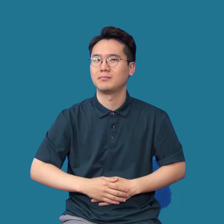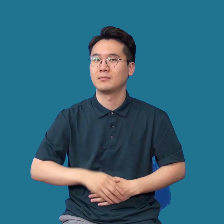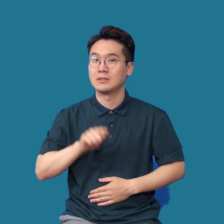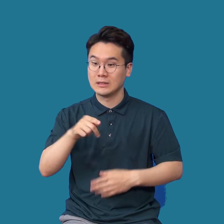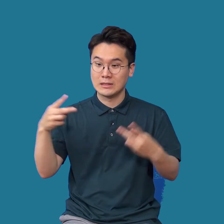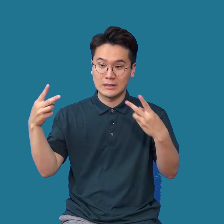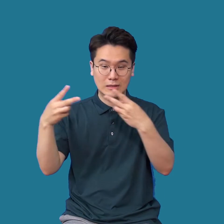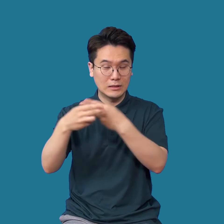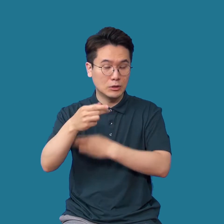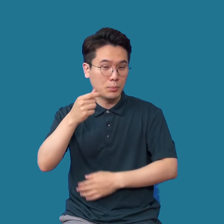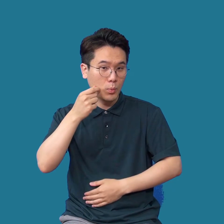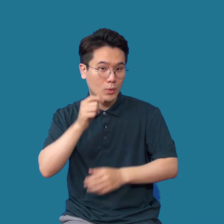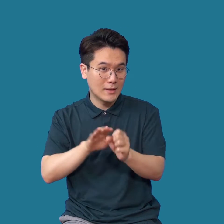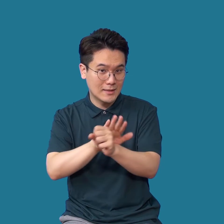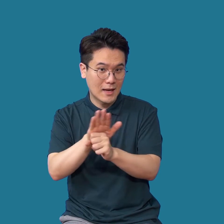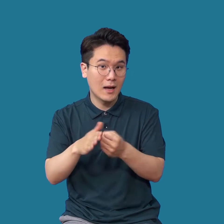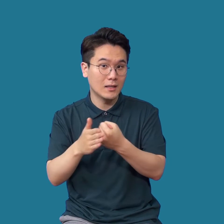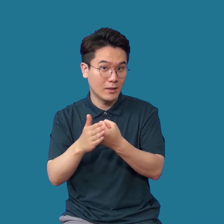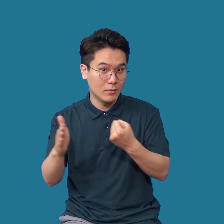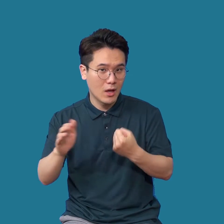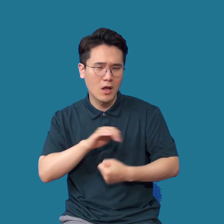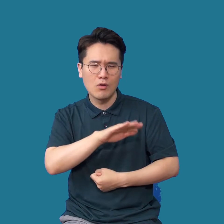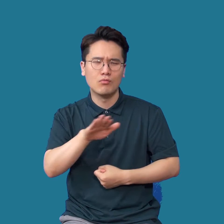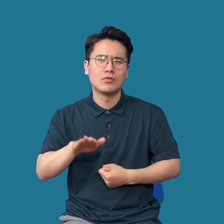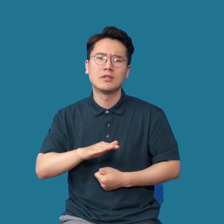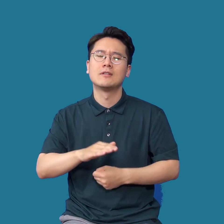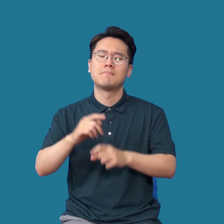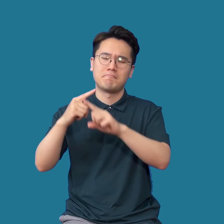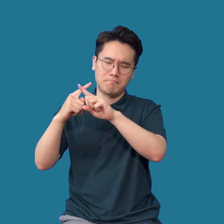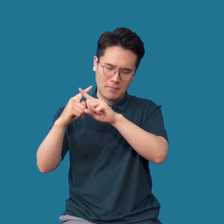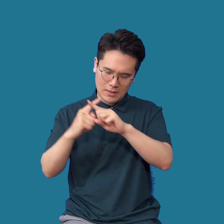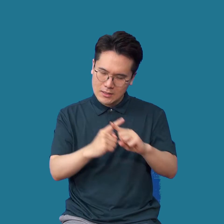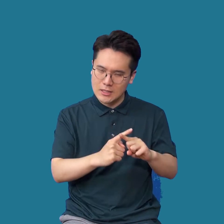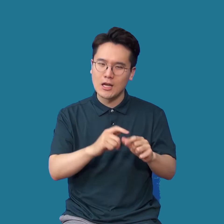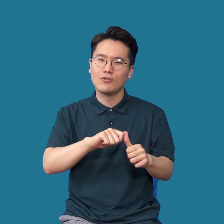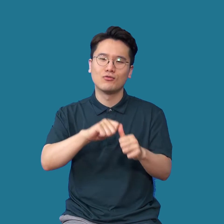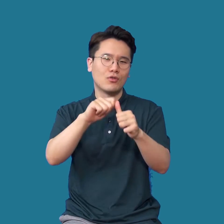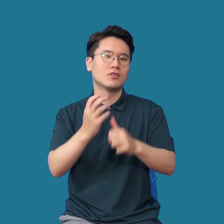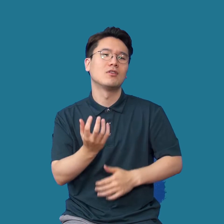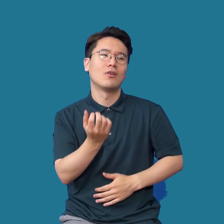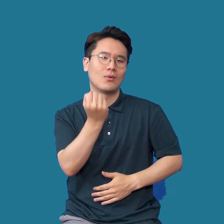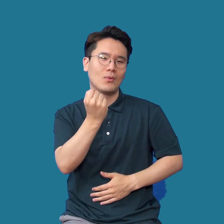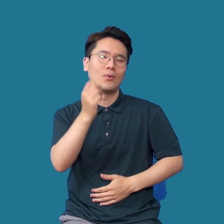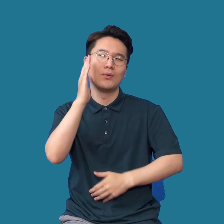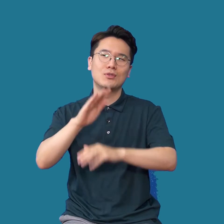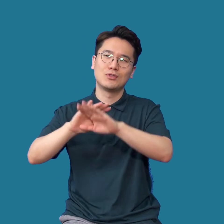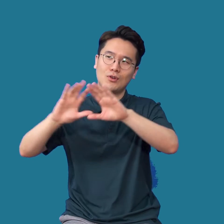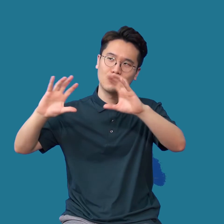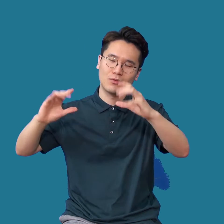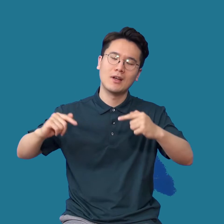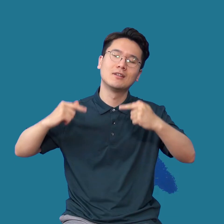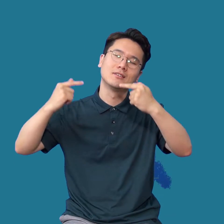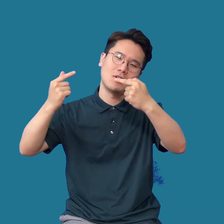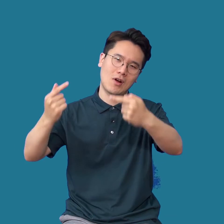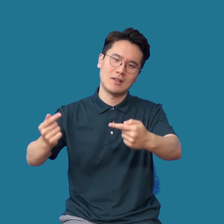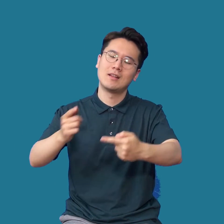사랑 때문에 우리는 반드시 구원을 받고 천국에 들어가게 된다 하는 말입니다.